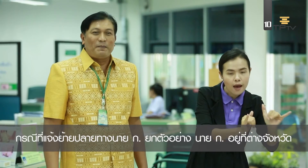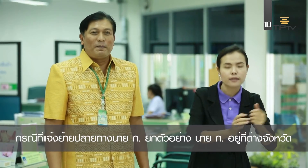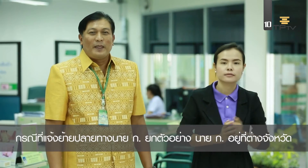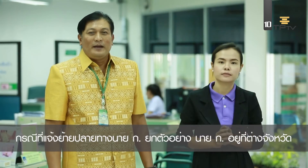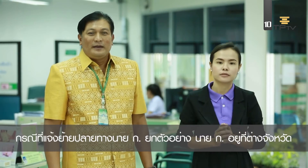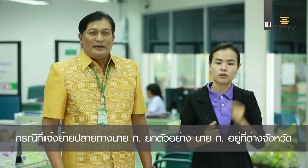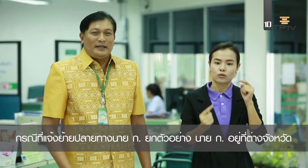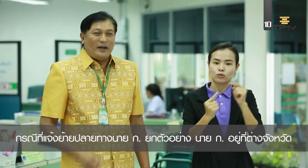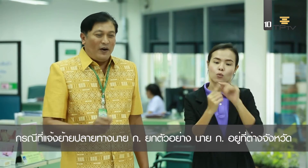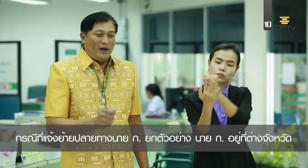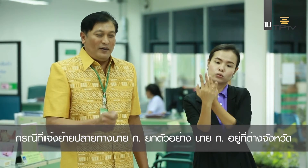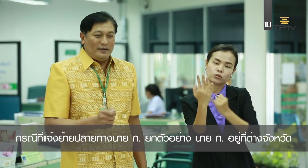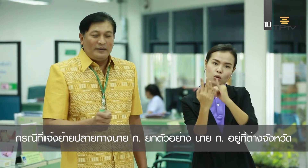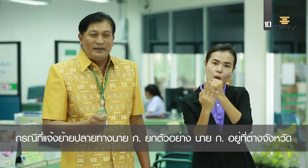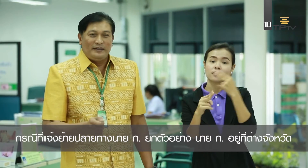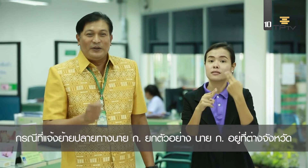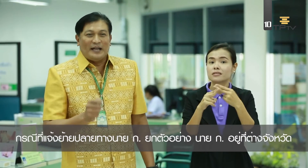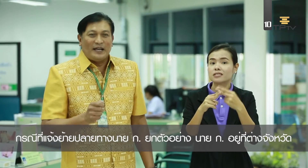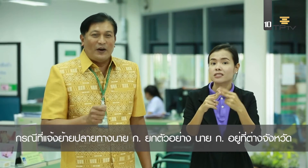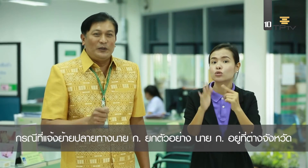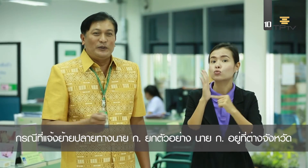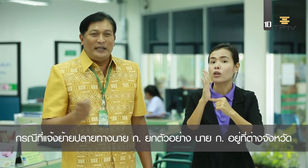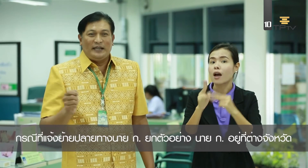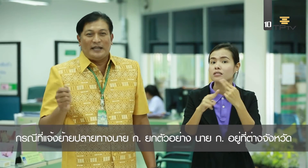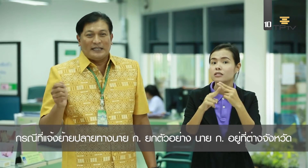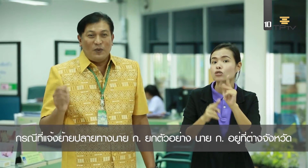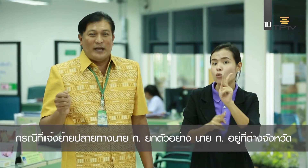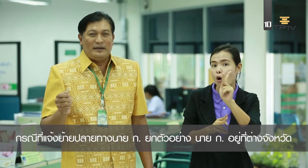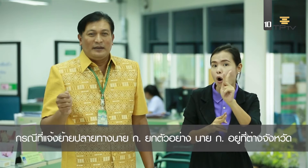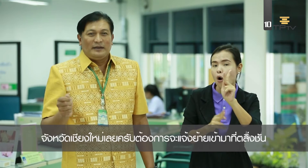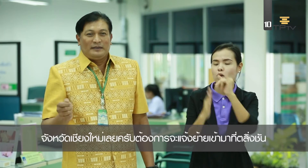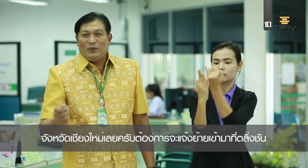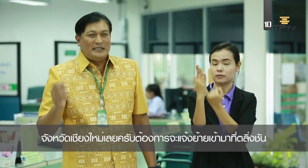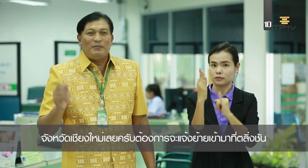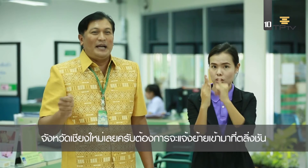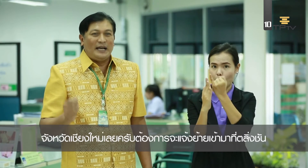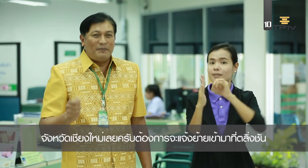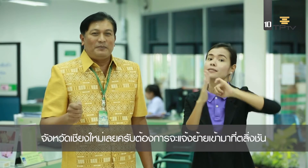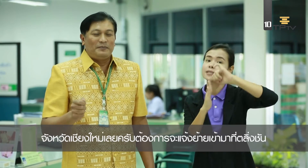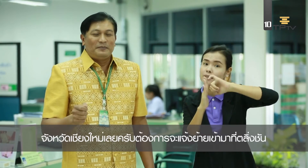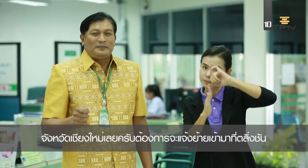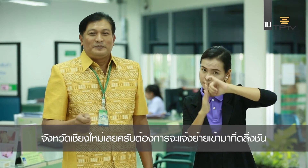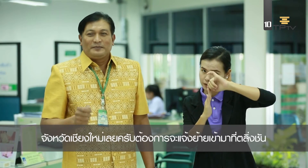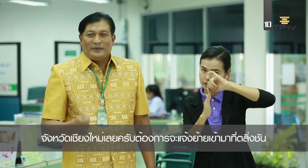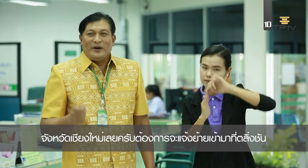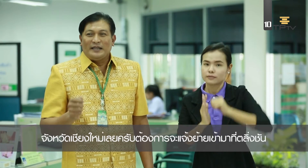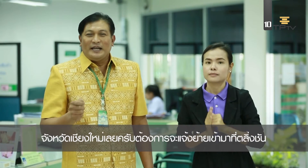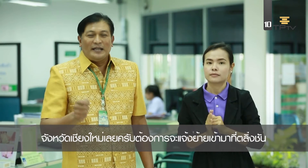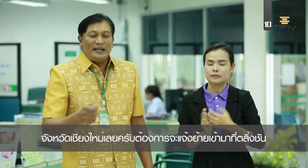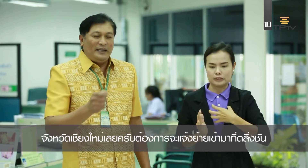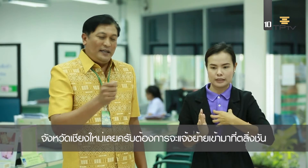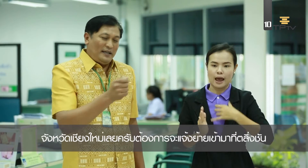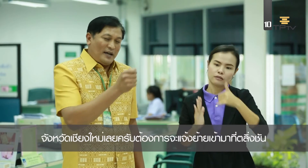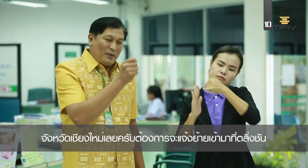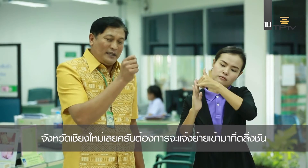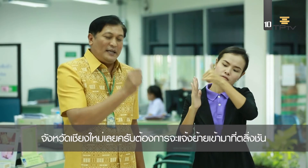างนายกยกอย่างนายกอยู่ที่ต่างจังหวัดจังหวัดเชียงใหม่เลยครับต้องการจะแจ้งย้